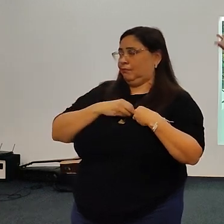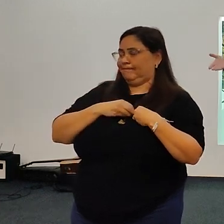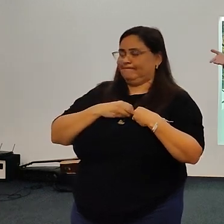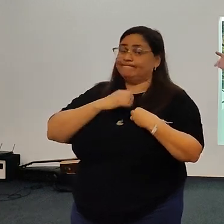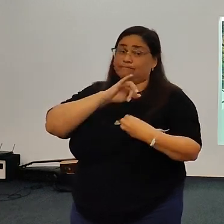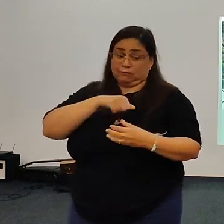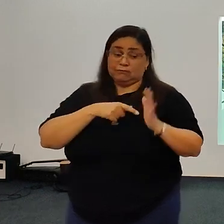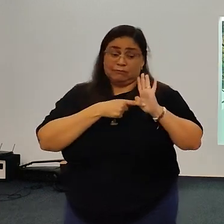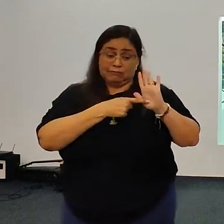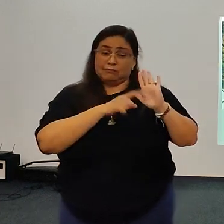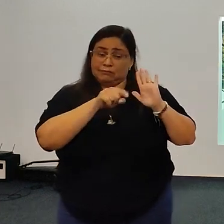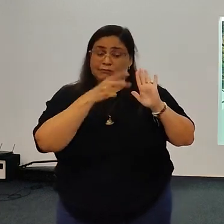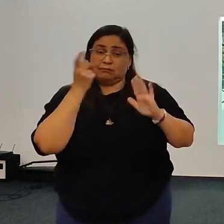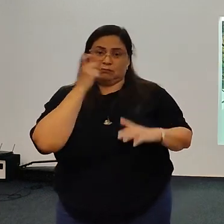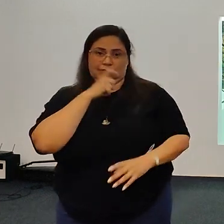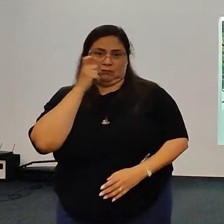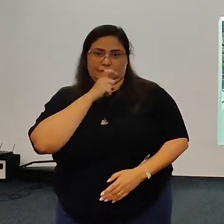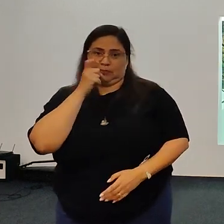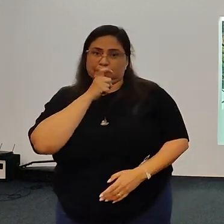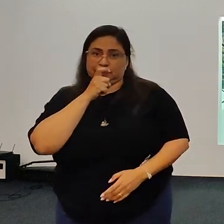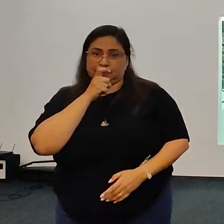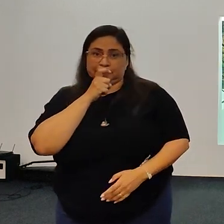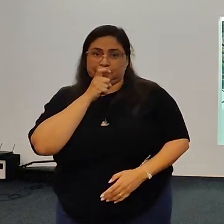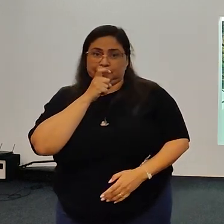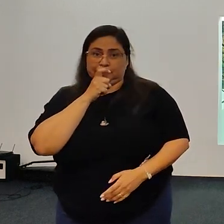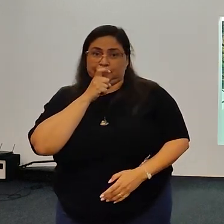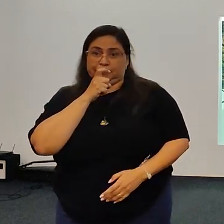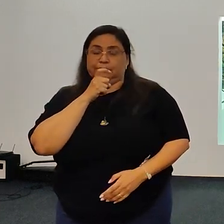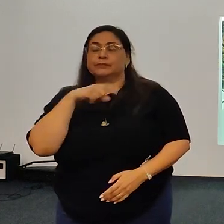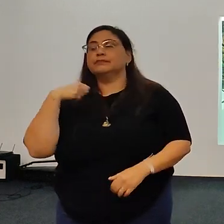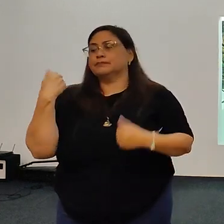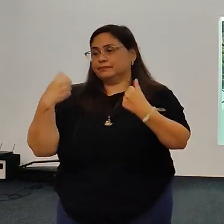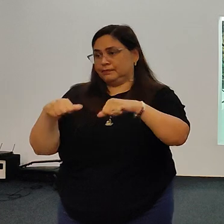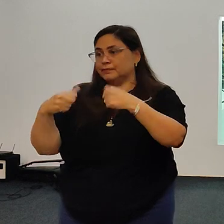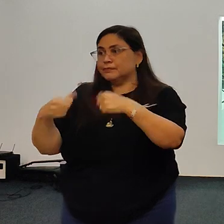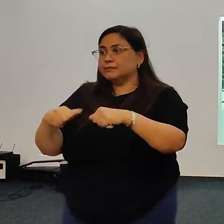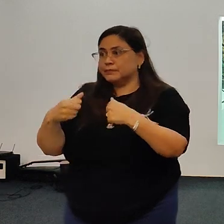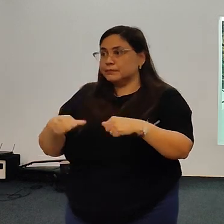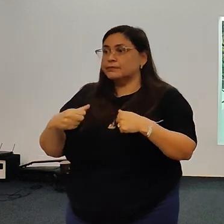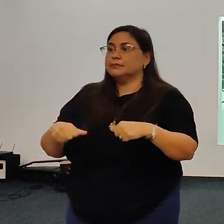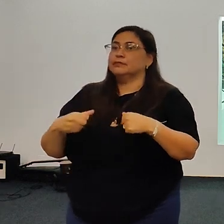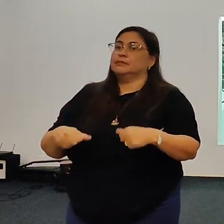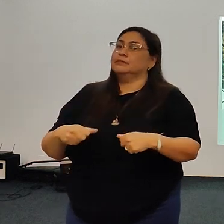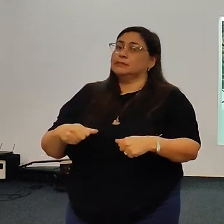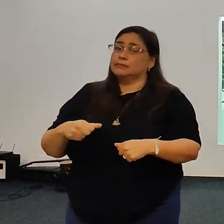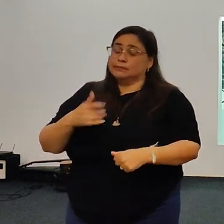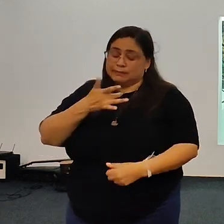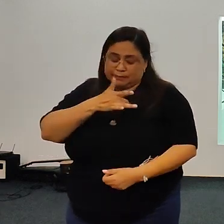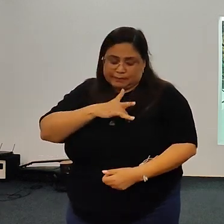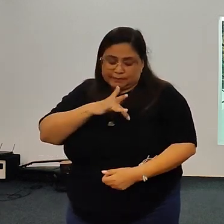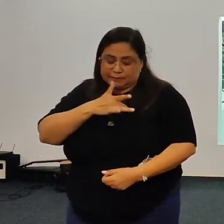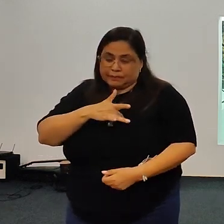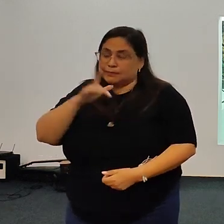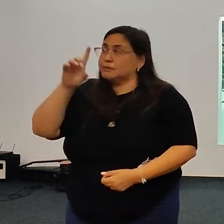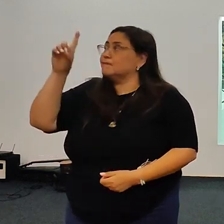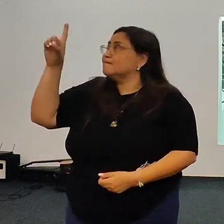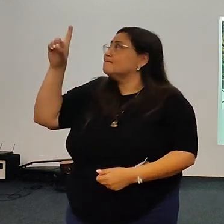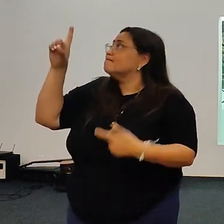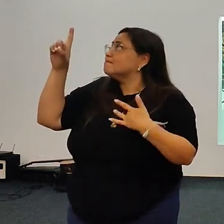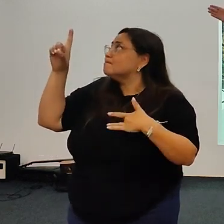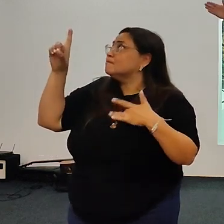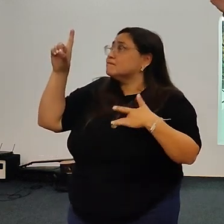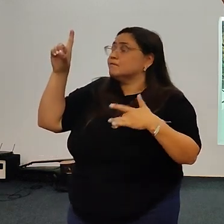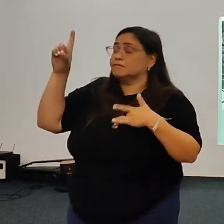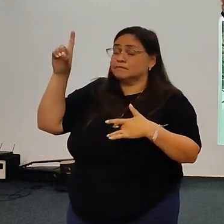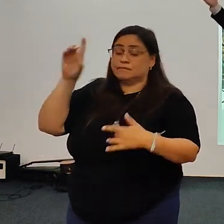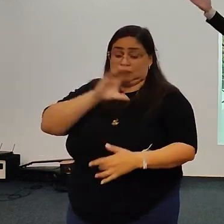é mentirosa. Por isso nós necessitamos desesperadamente das misericórdias de Deus. Por